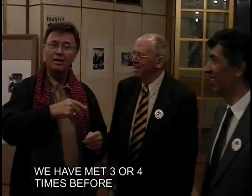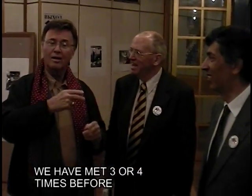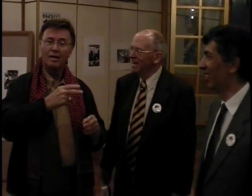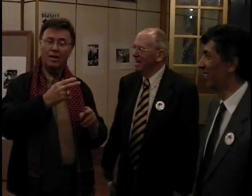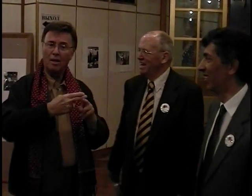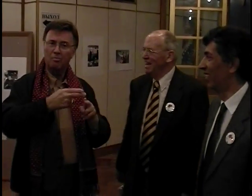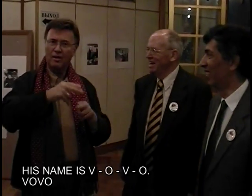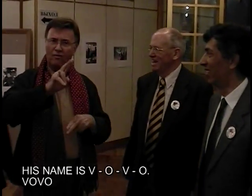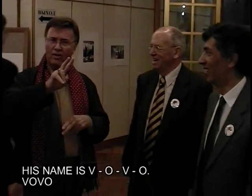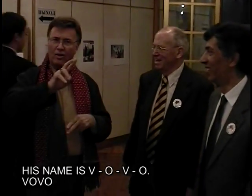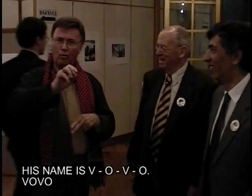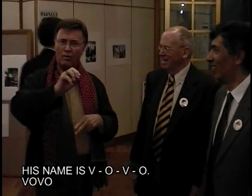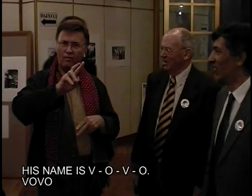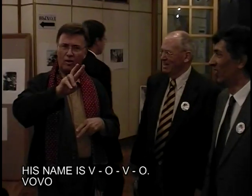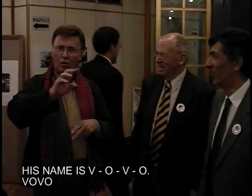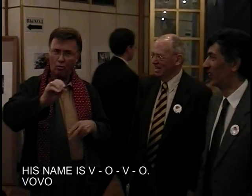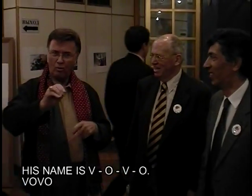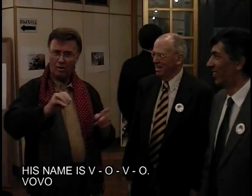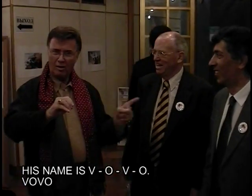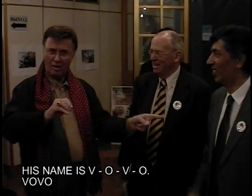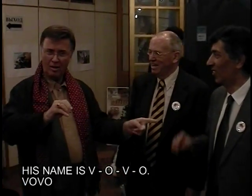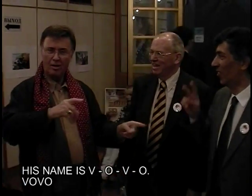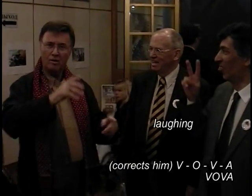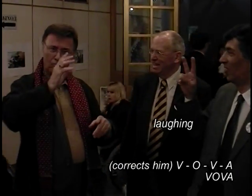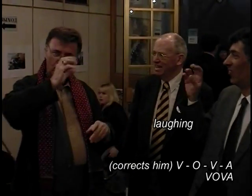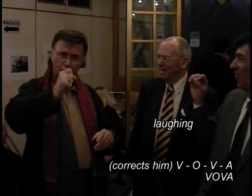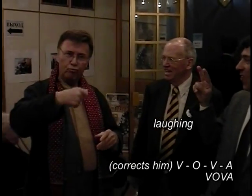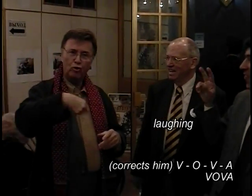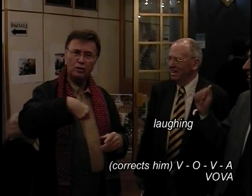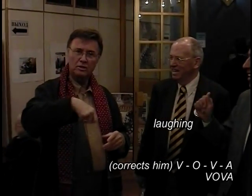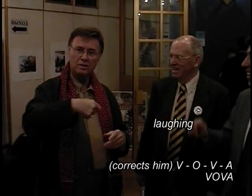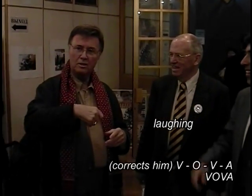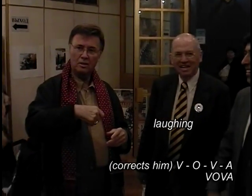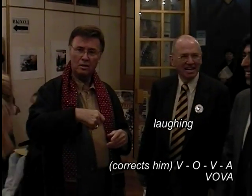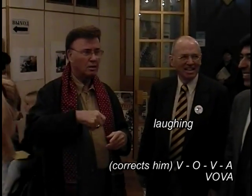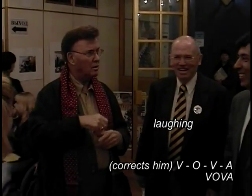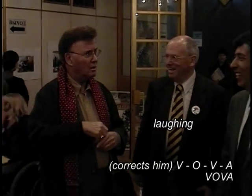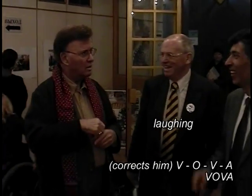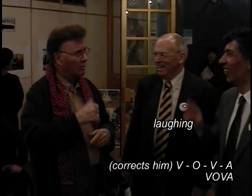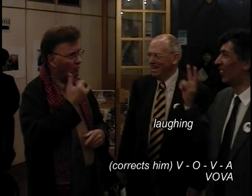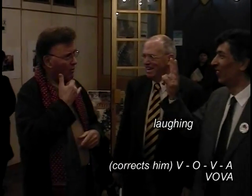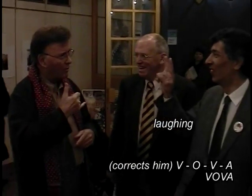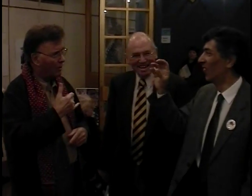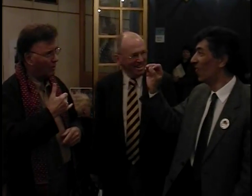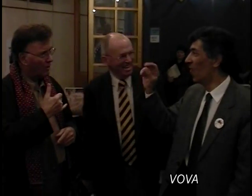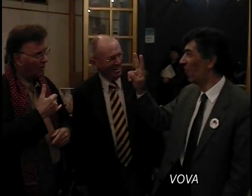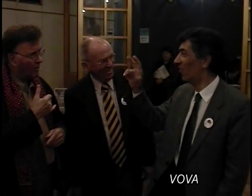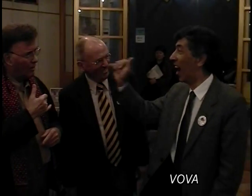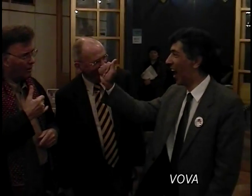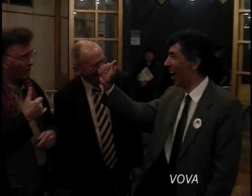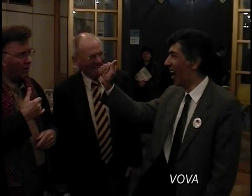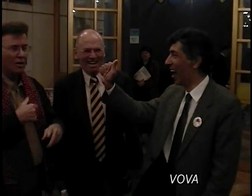выпускной. В старом парке московском играет, как